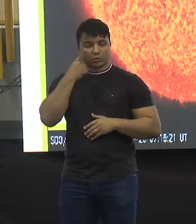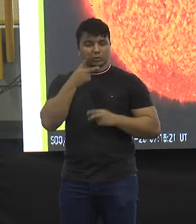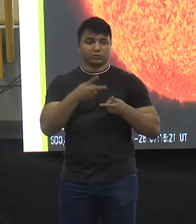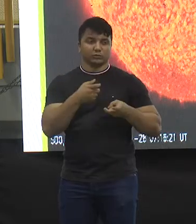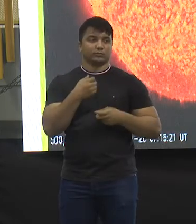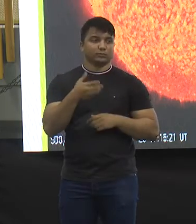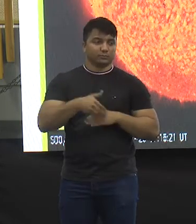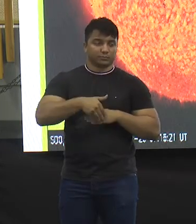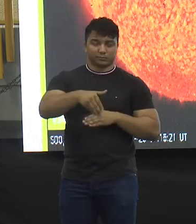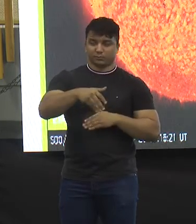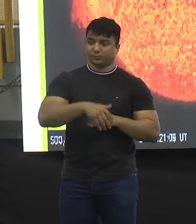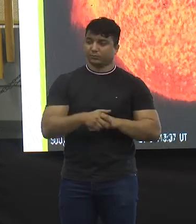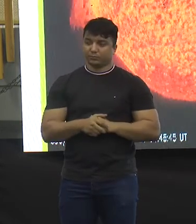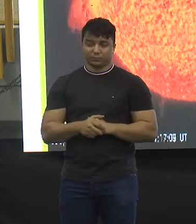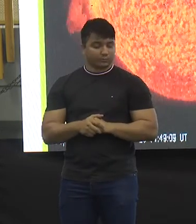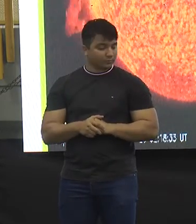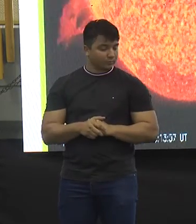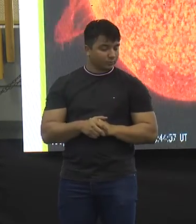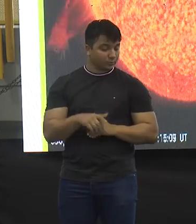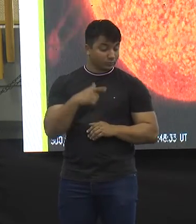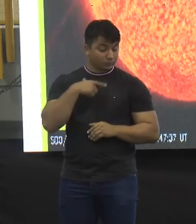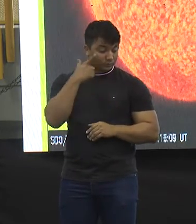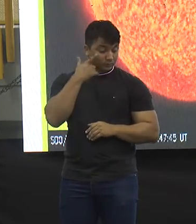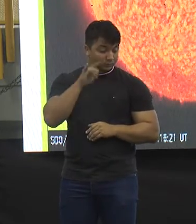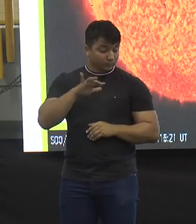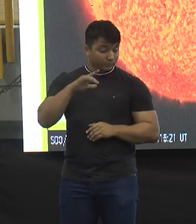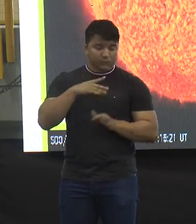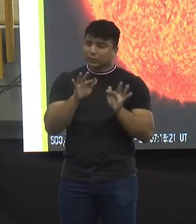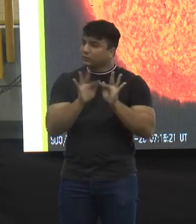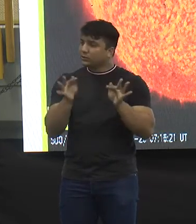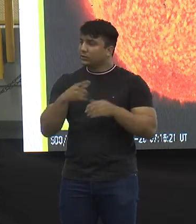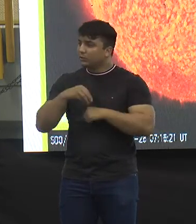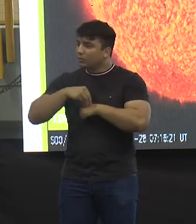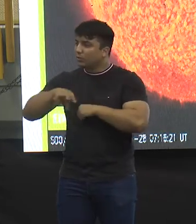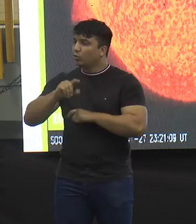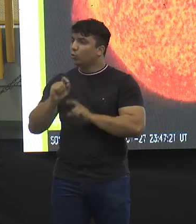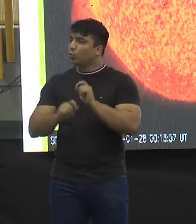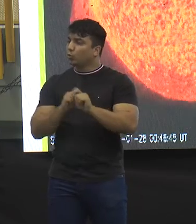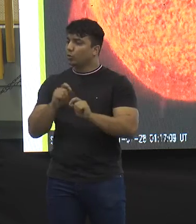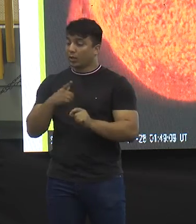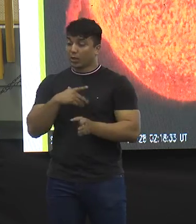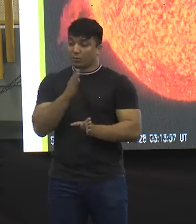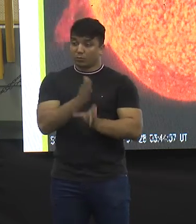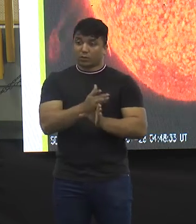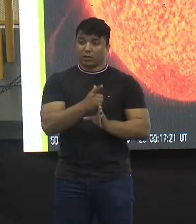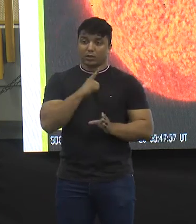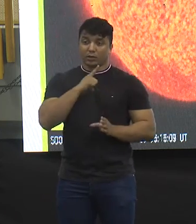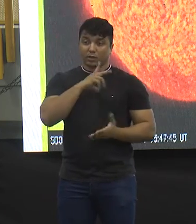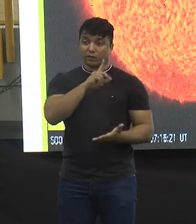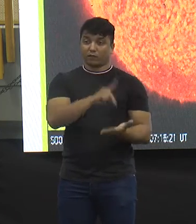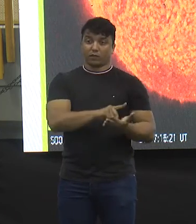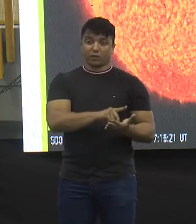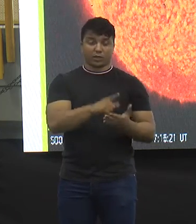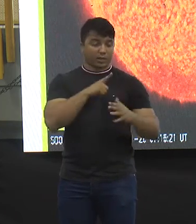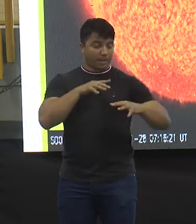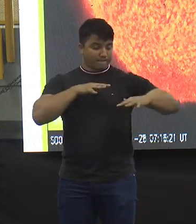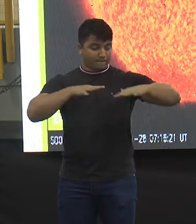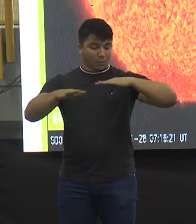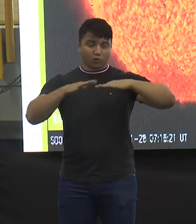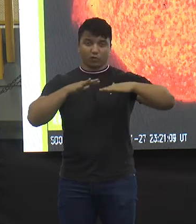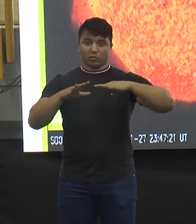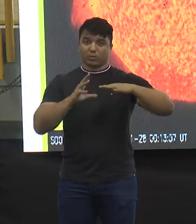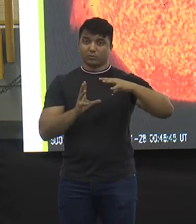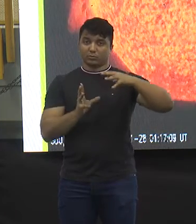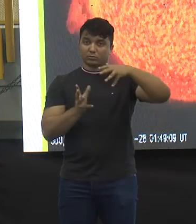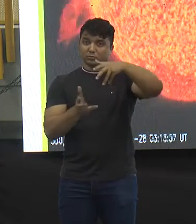daqui a pouco. Então, essa ilustração serve apenas para te dizer que, na verdade, esse movimento aparente